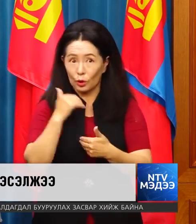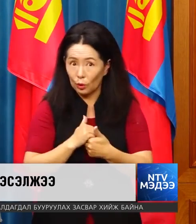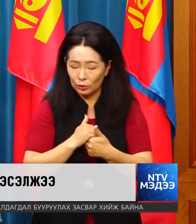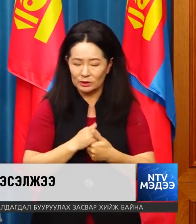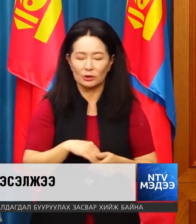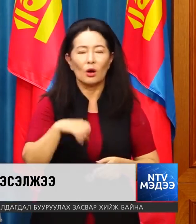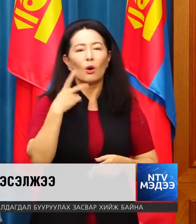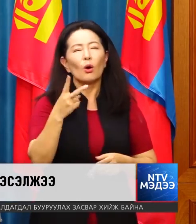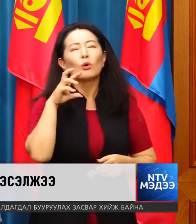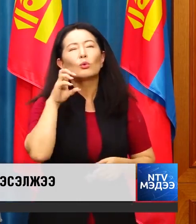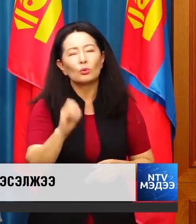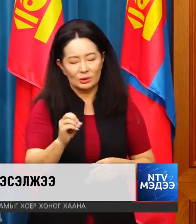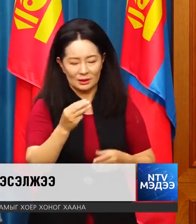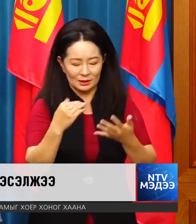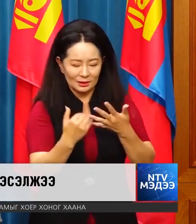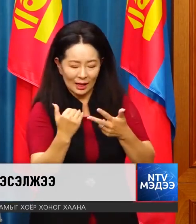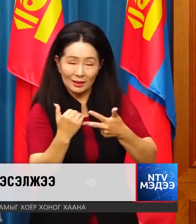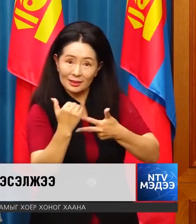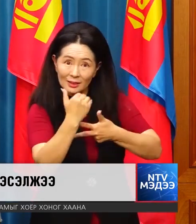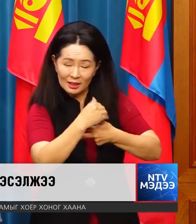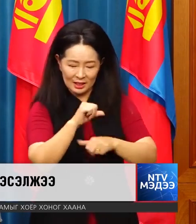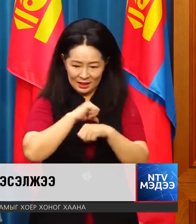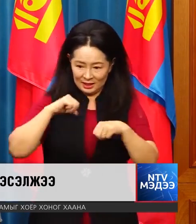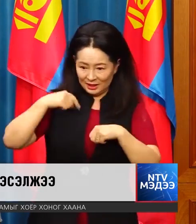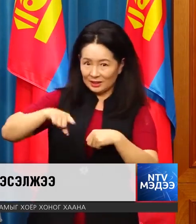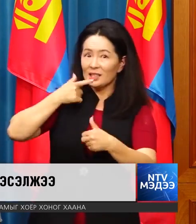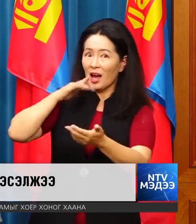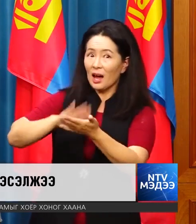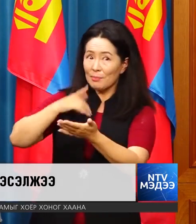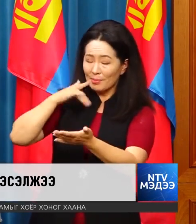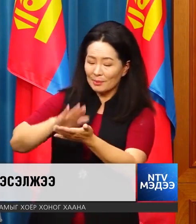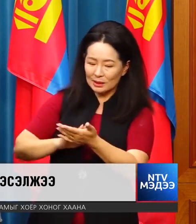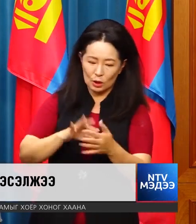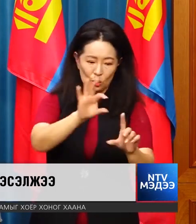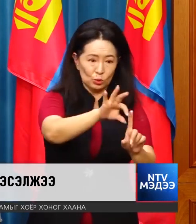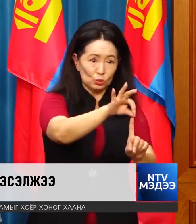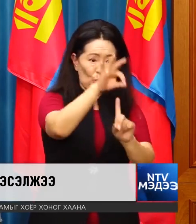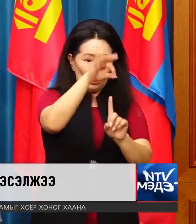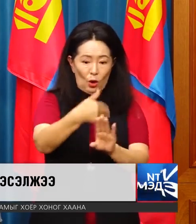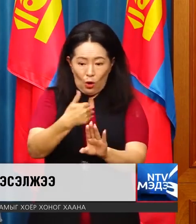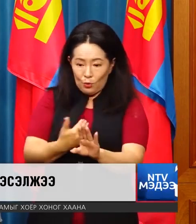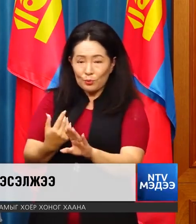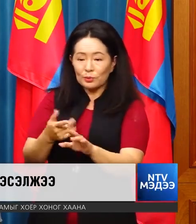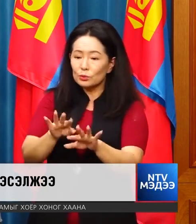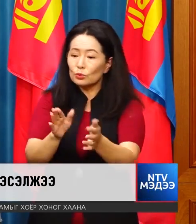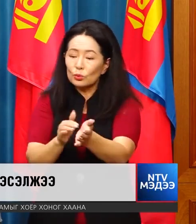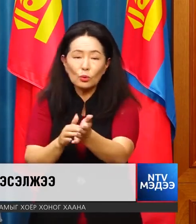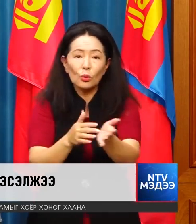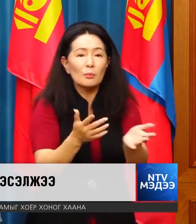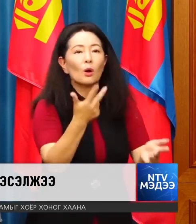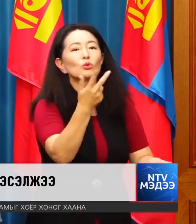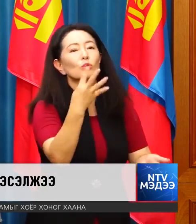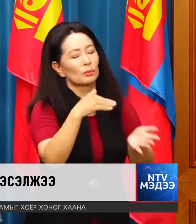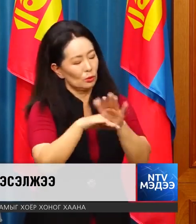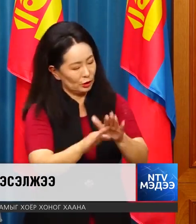2 үе шаттайгаар одоо ингээд яг эрэгдэд амлаж исэн одоо суглааны гадна үлддэг 34,000 хүүхдийг одоо цэцэрлэгт хамруулах